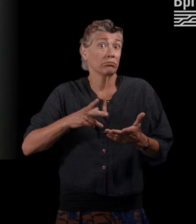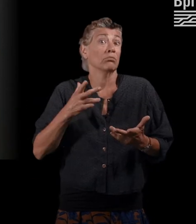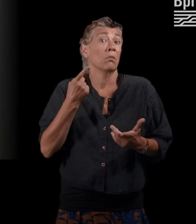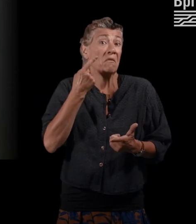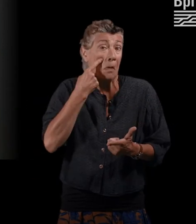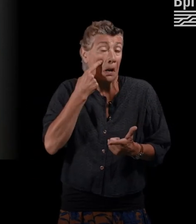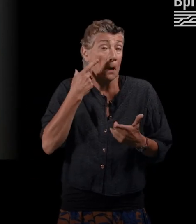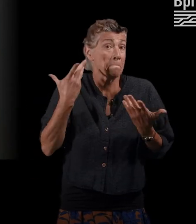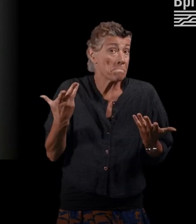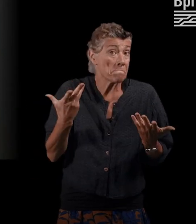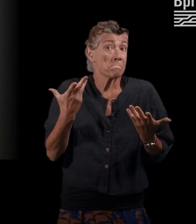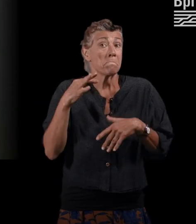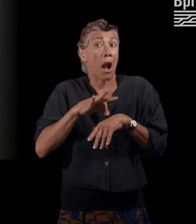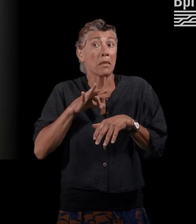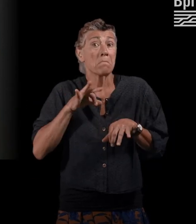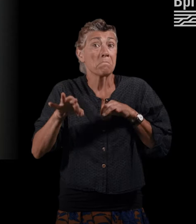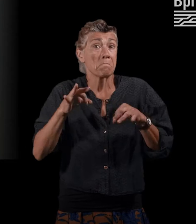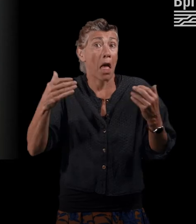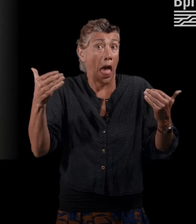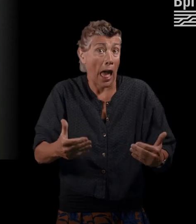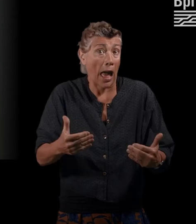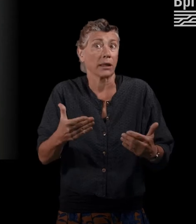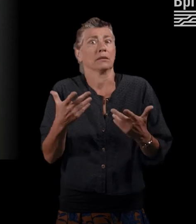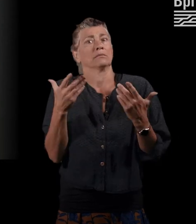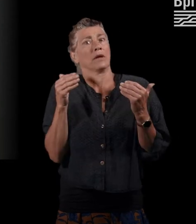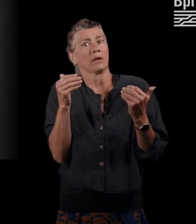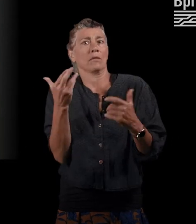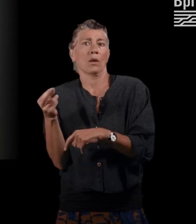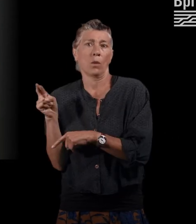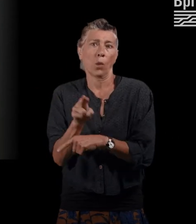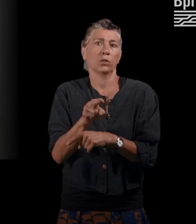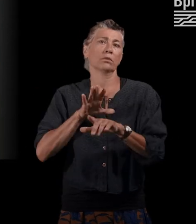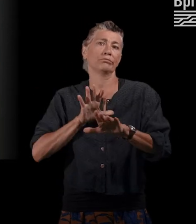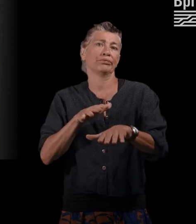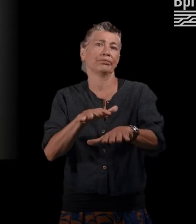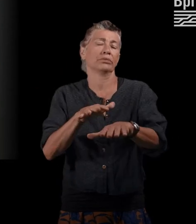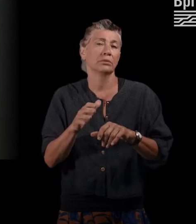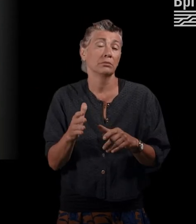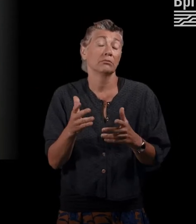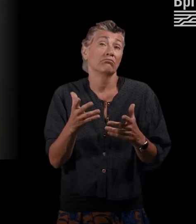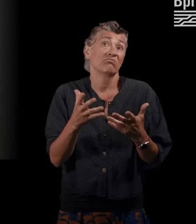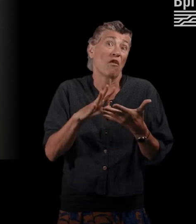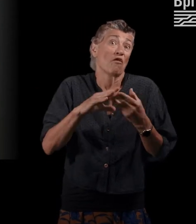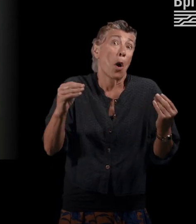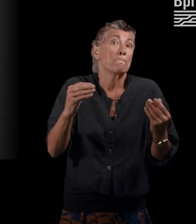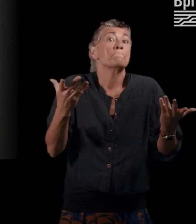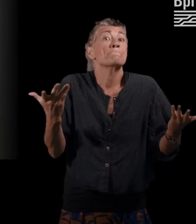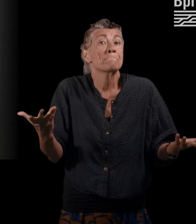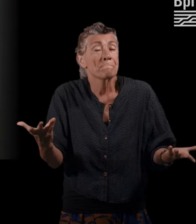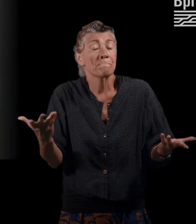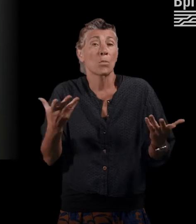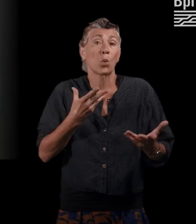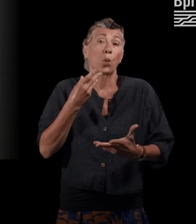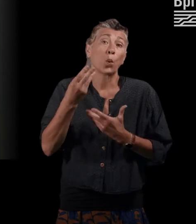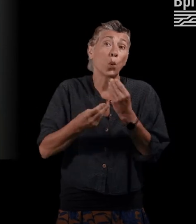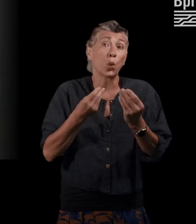que la pandémie s'arrête pour que la contestation reprenne. D'une manière ou d'une